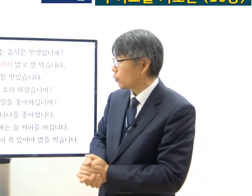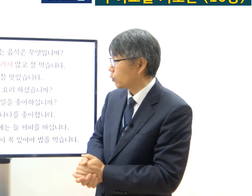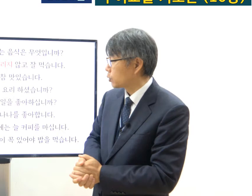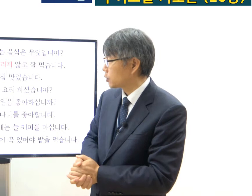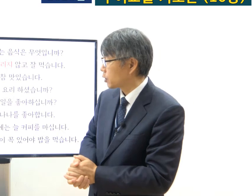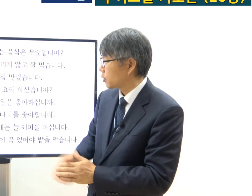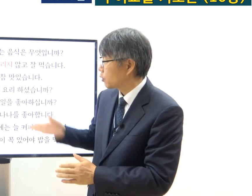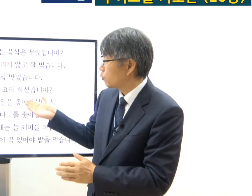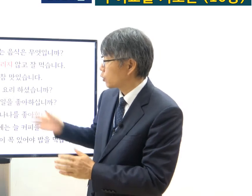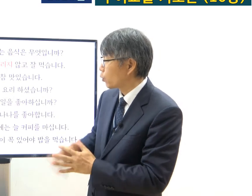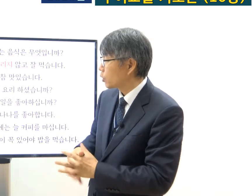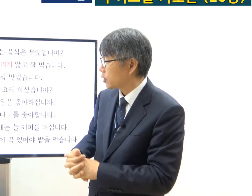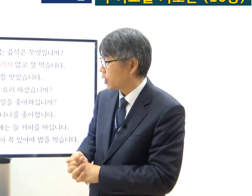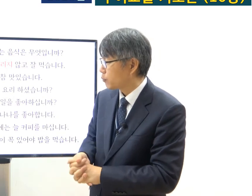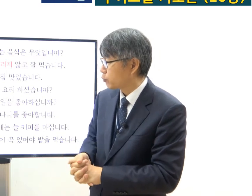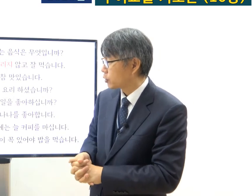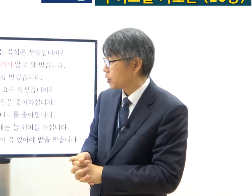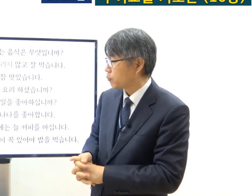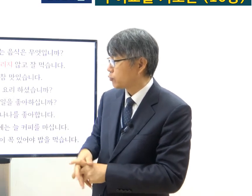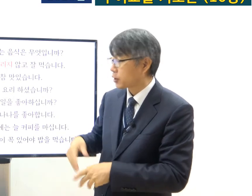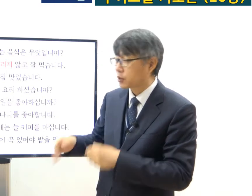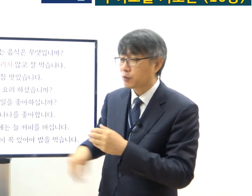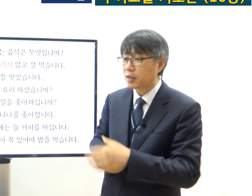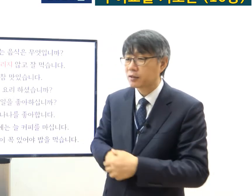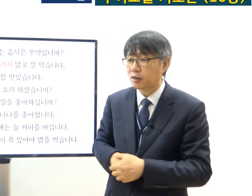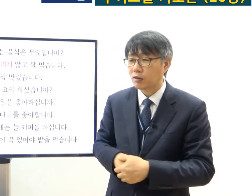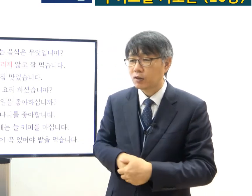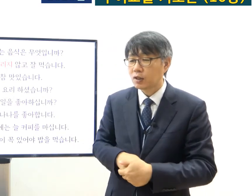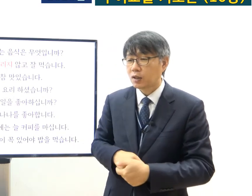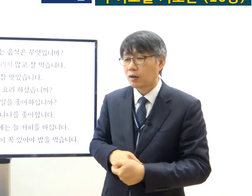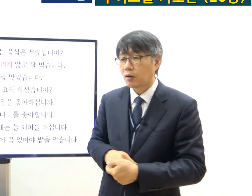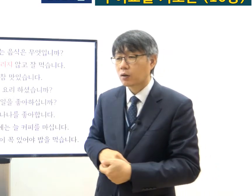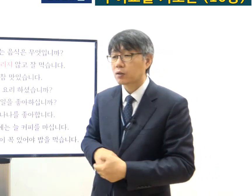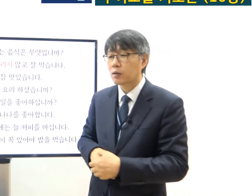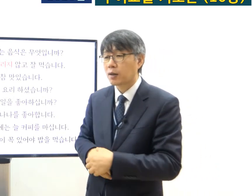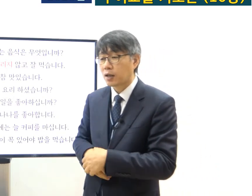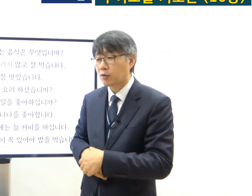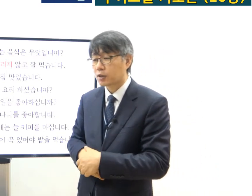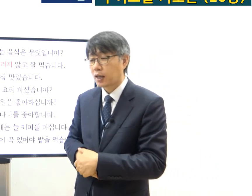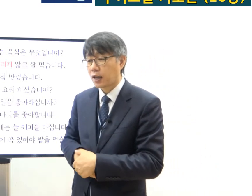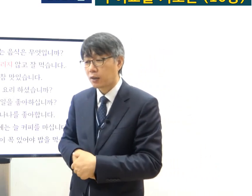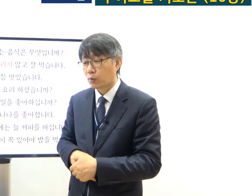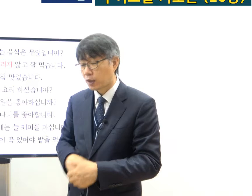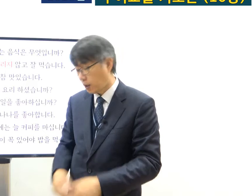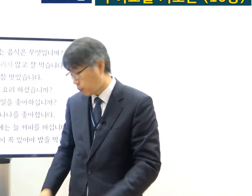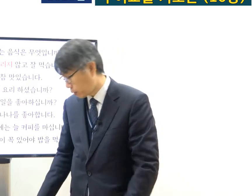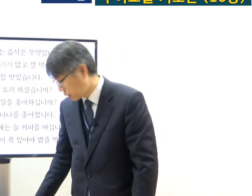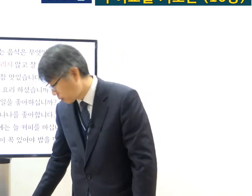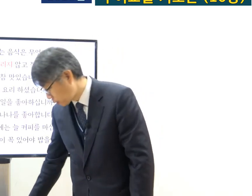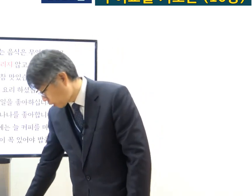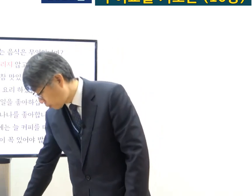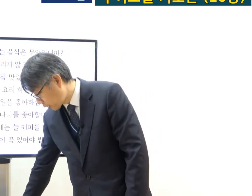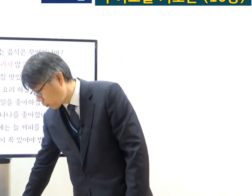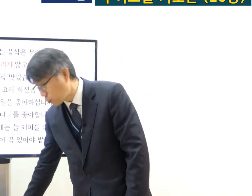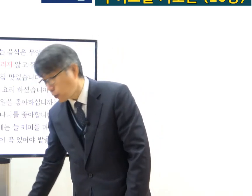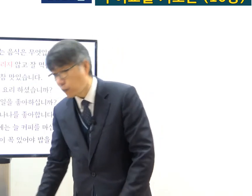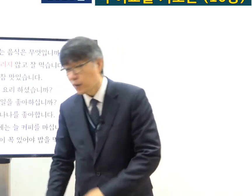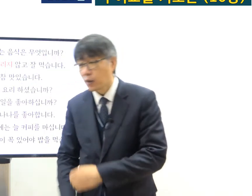오늘 우리 요리에 대한 부분들에 대한 문장 연습을 했는데요. 걱정 말아요 그대 노래를 먼저 한번 해보고요.